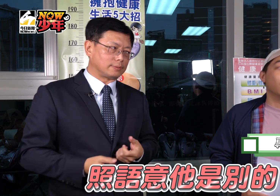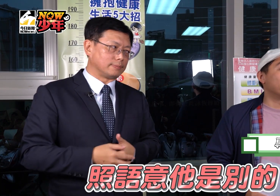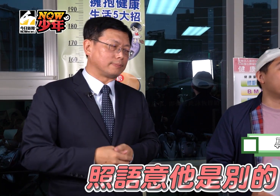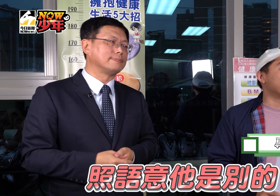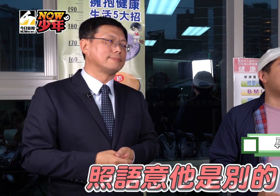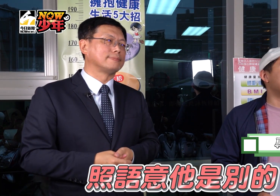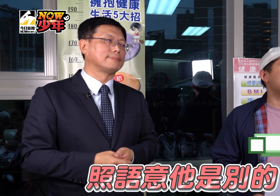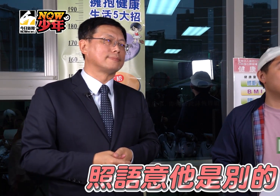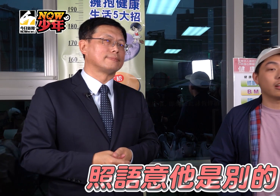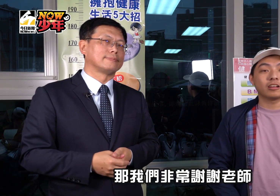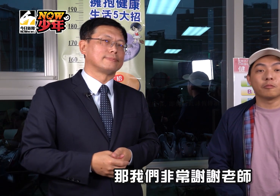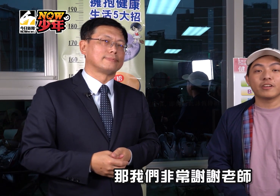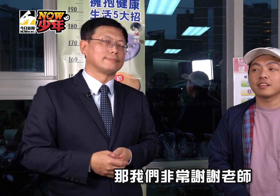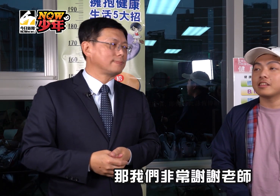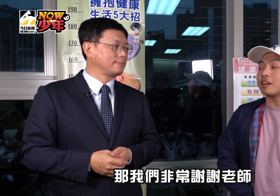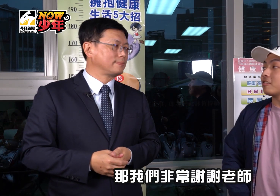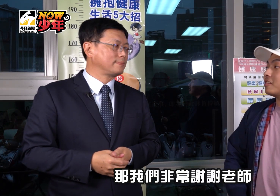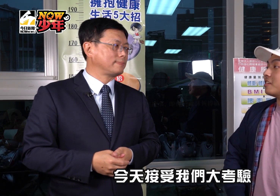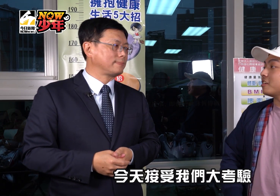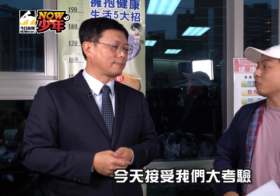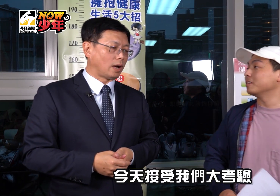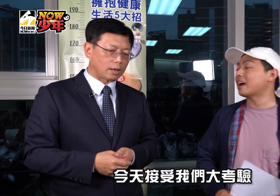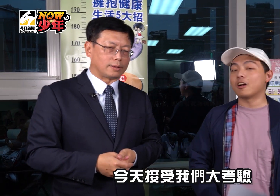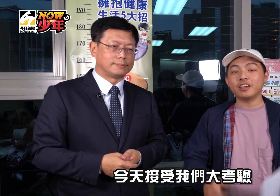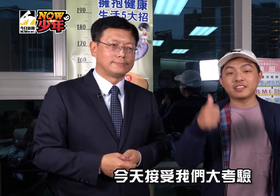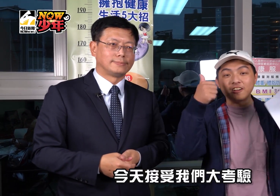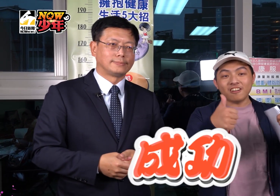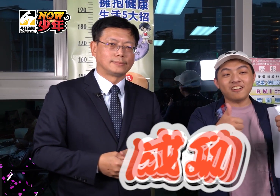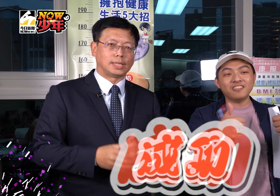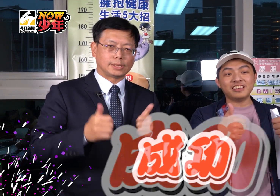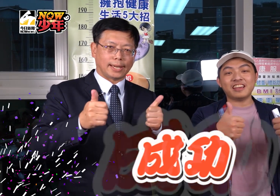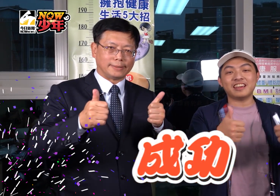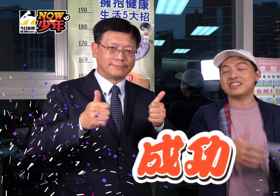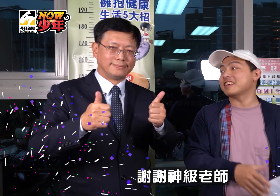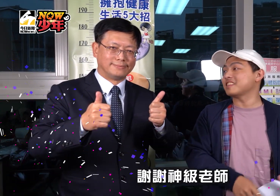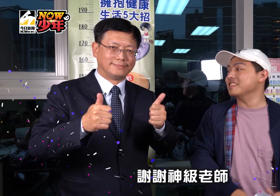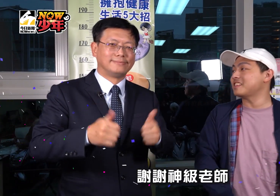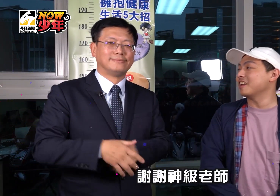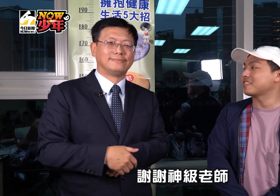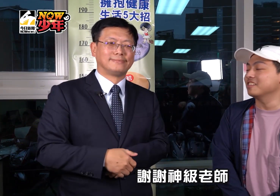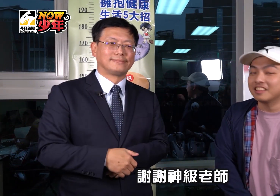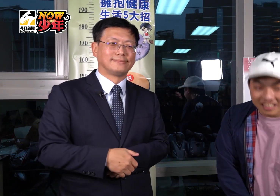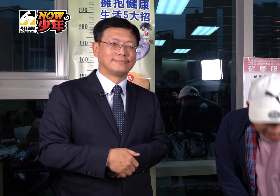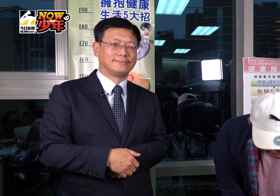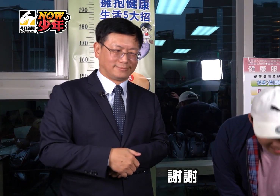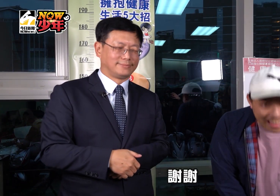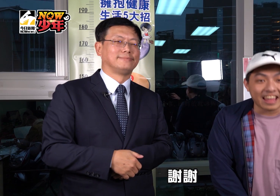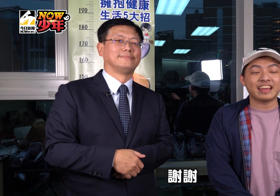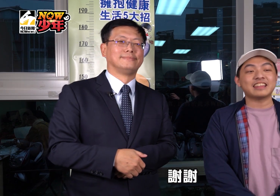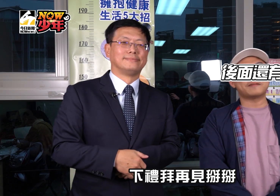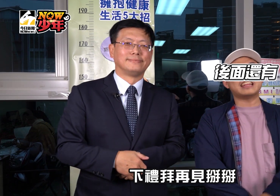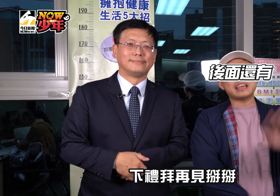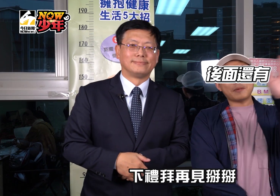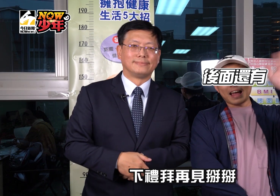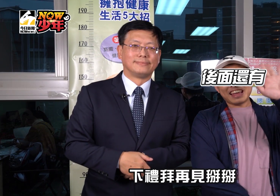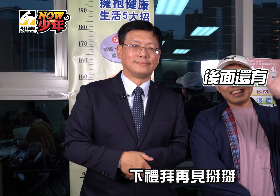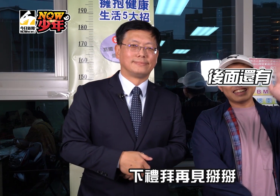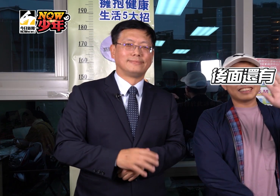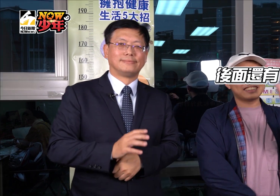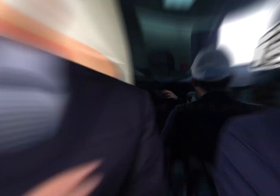OK， 了解。那我们非常谢谢老师今天接受我们大考验成功， 谢谢 神奇老师，谢谢，大家再见，拜拜。